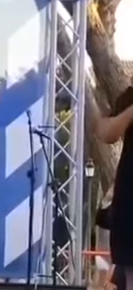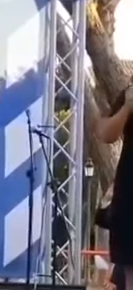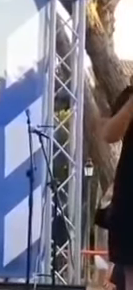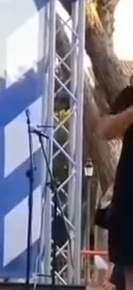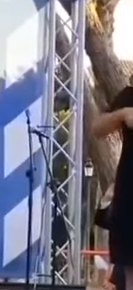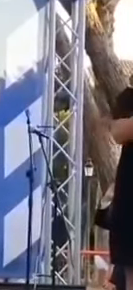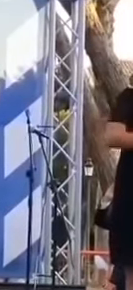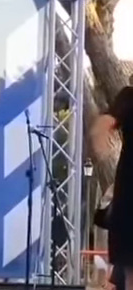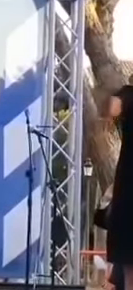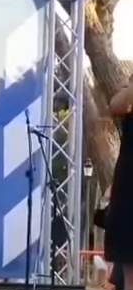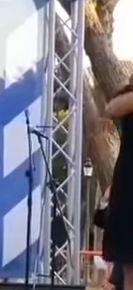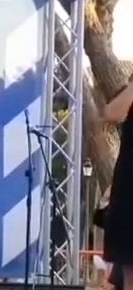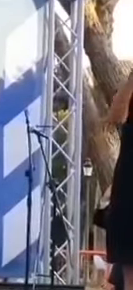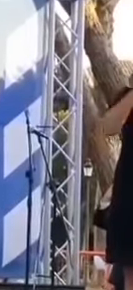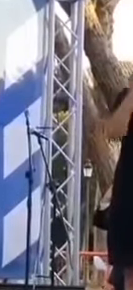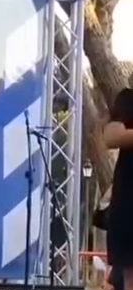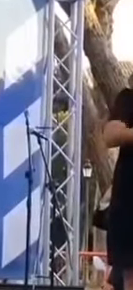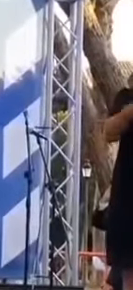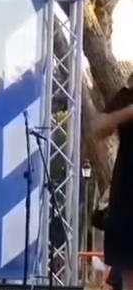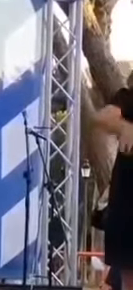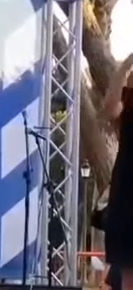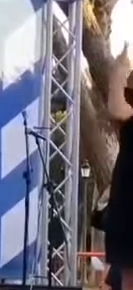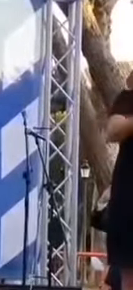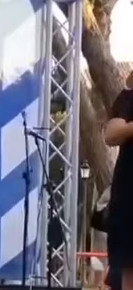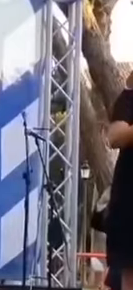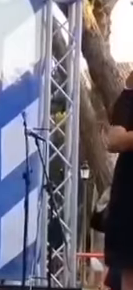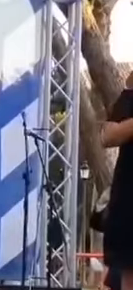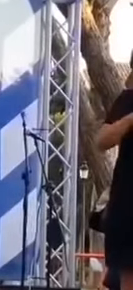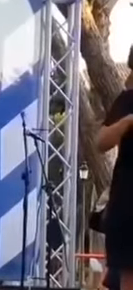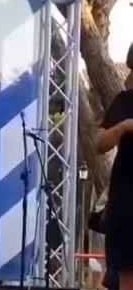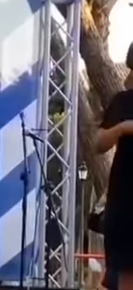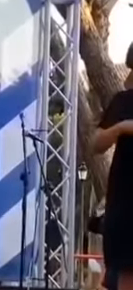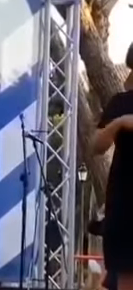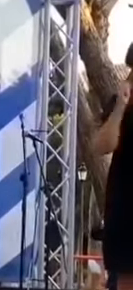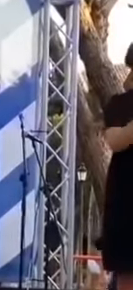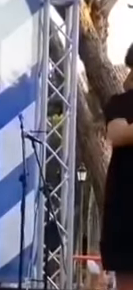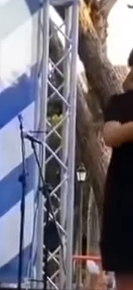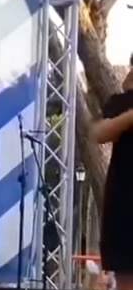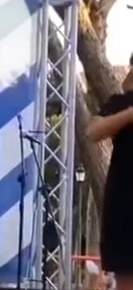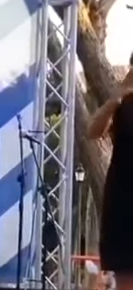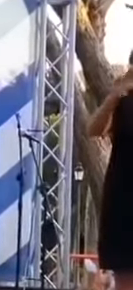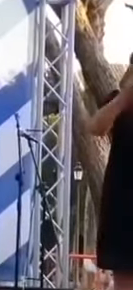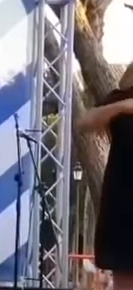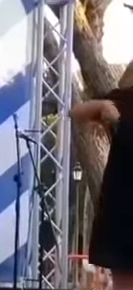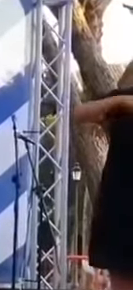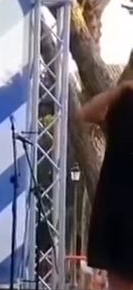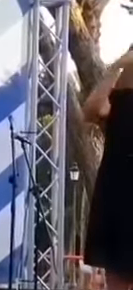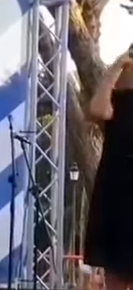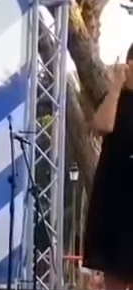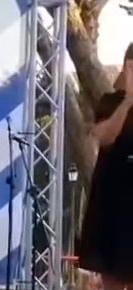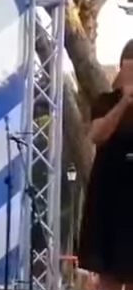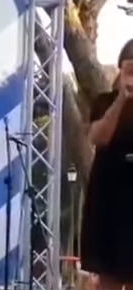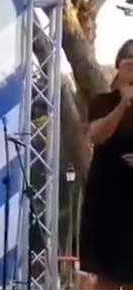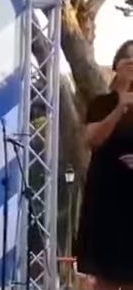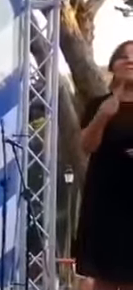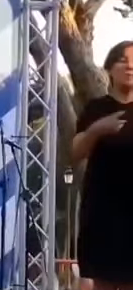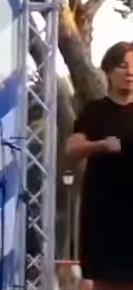quel Consiglio europeo ci fossi stata io, state certi che la sinistra non avrebbe tifato per noi. Ce li ricordiamo